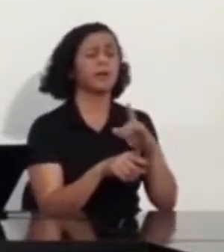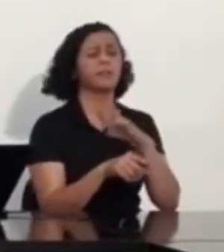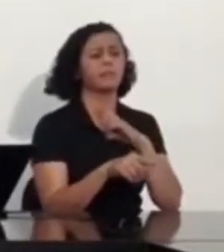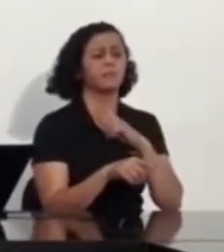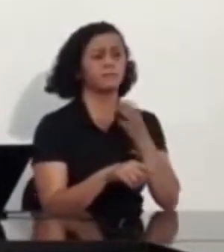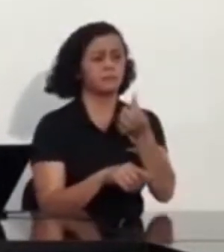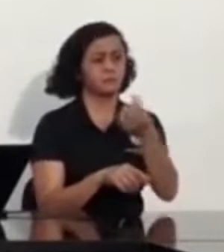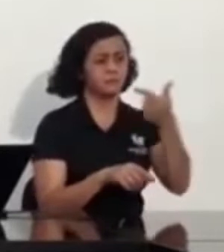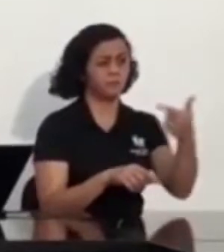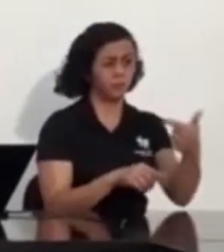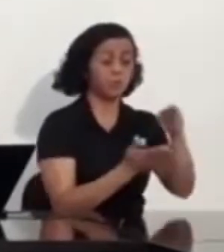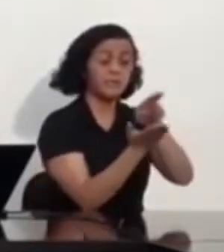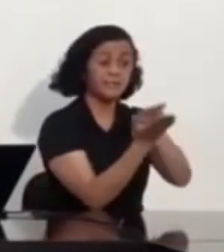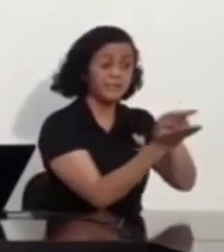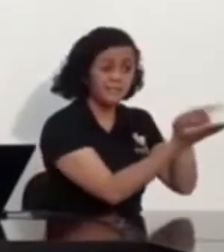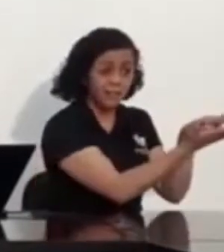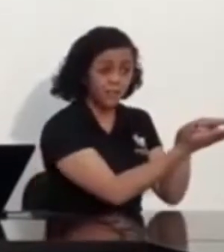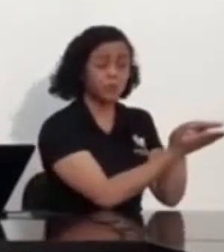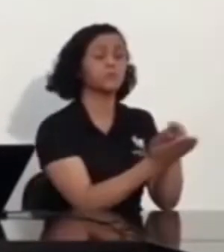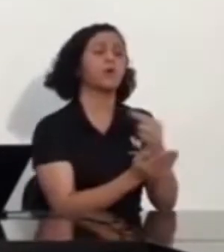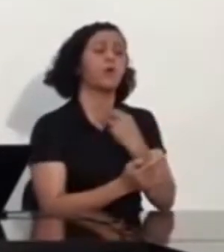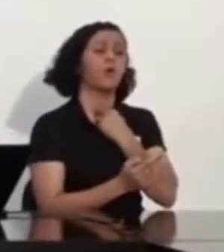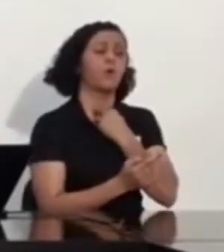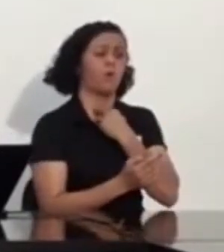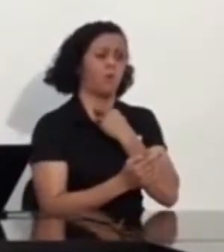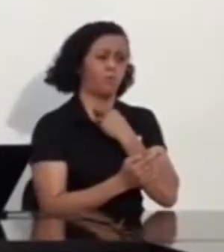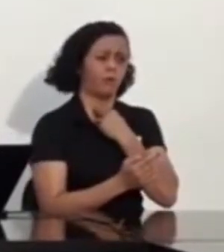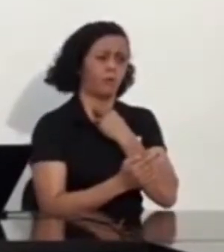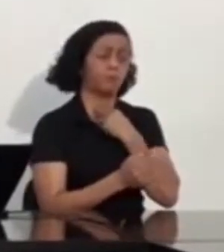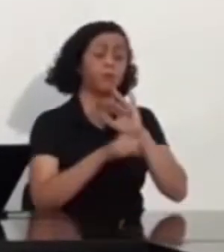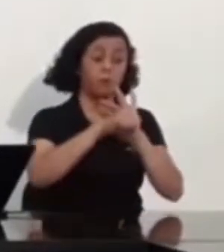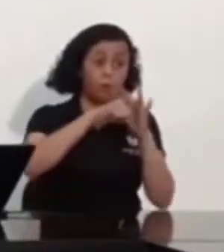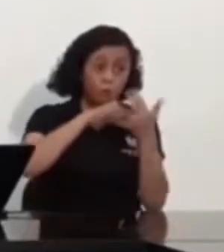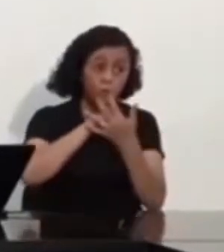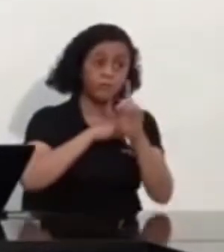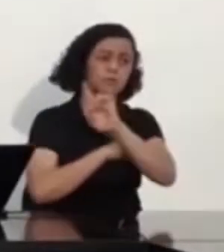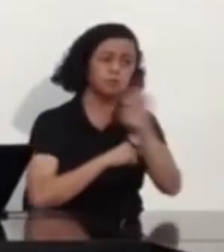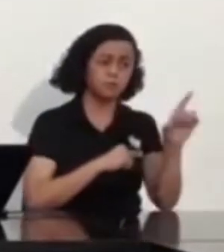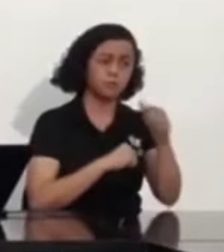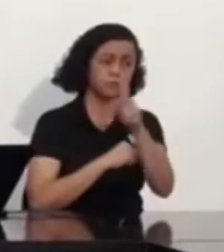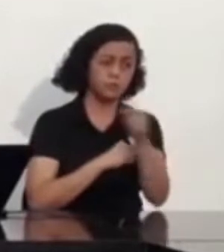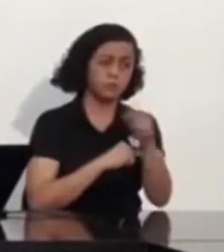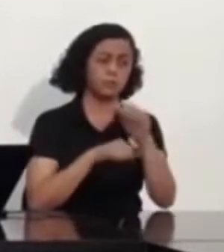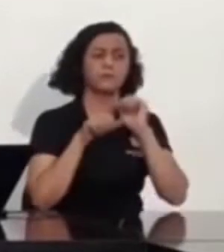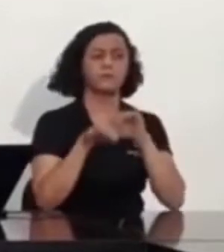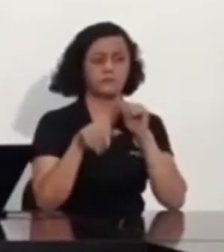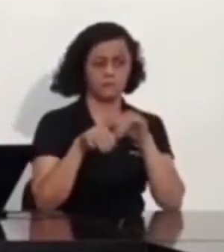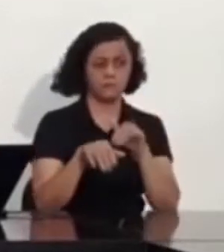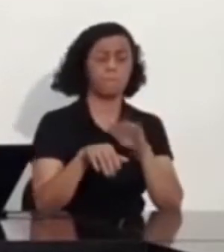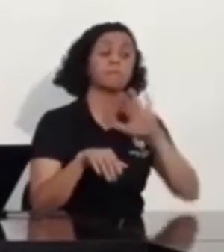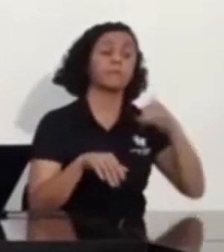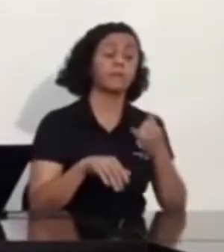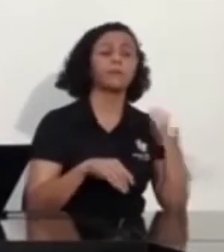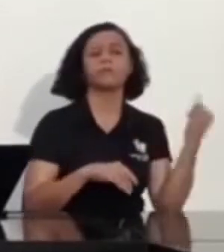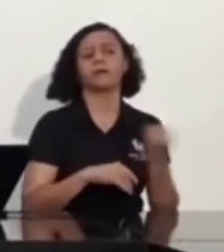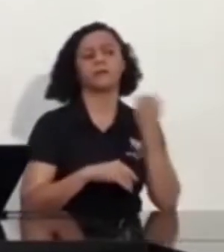62 leitos ocupados por Covid no dia 22 de setembro. Então, nós estamos num momento ainda de grande